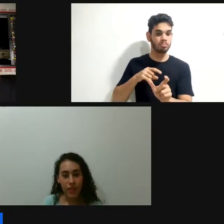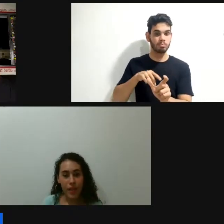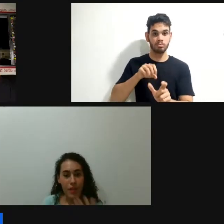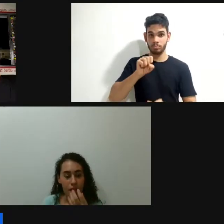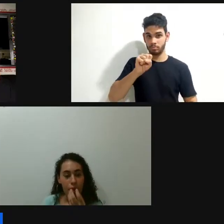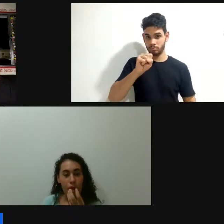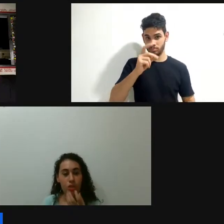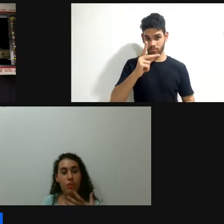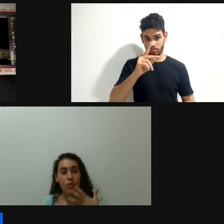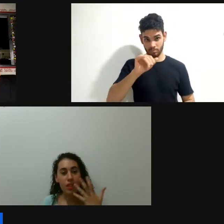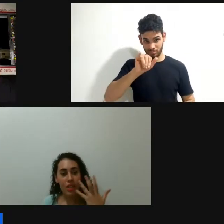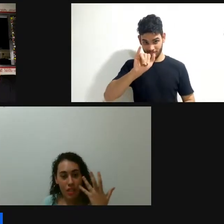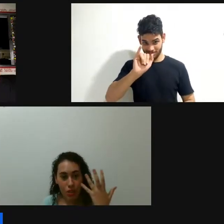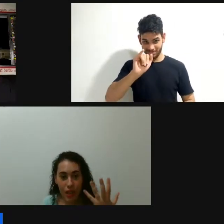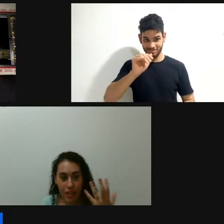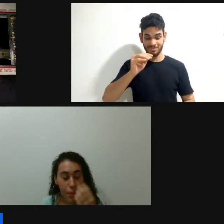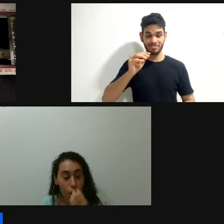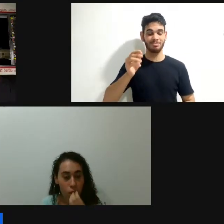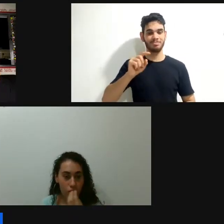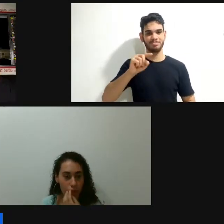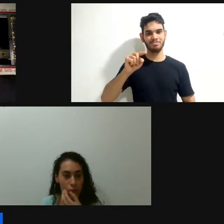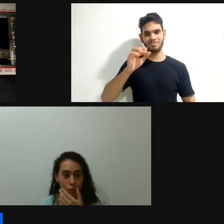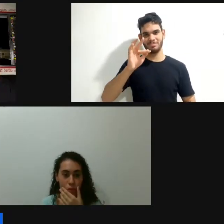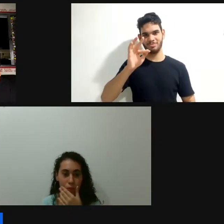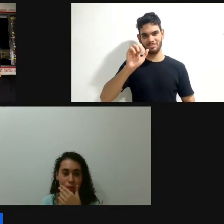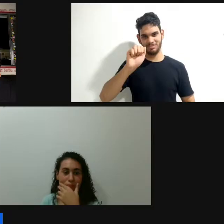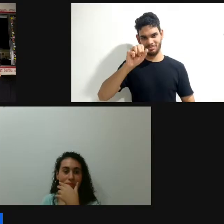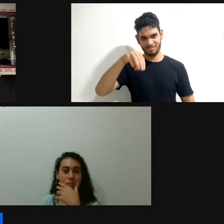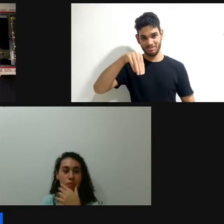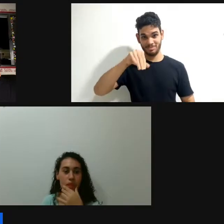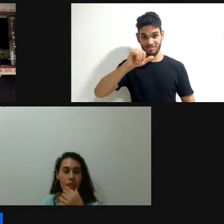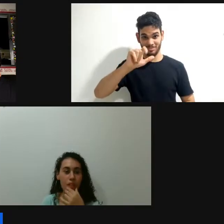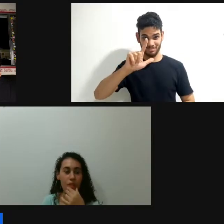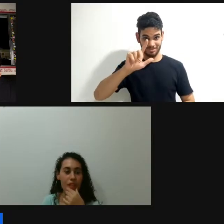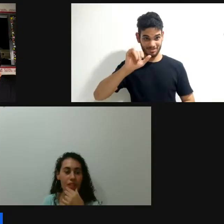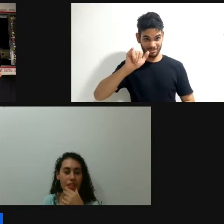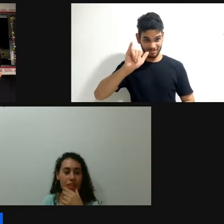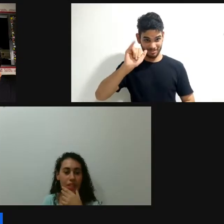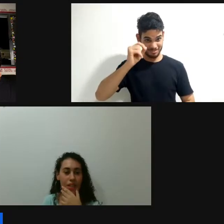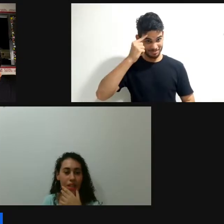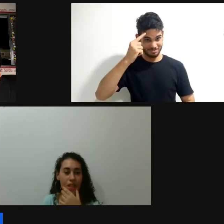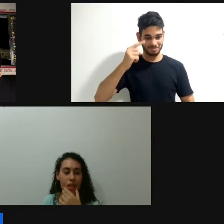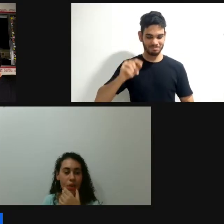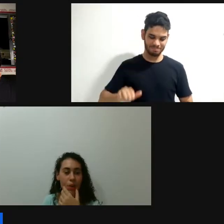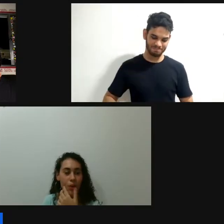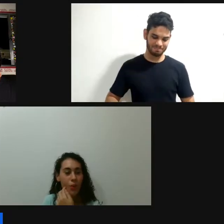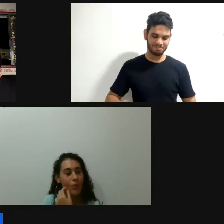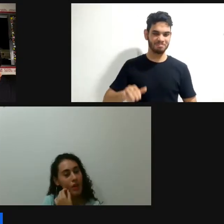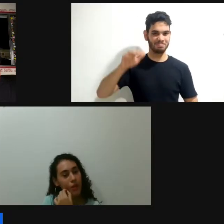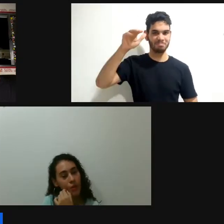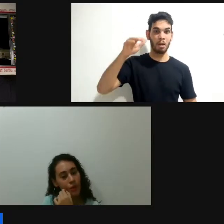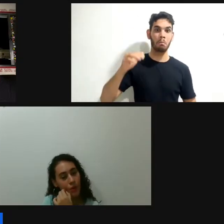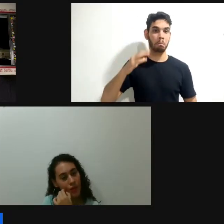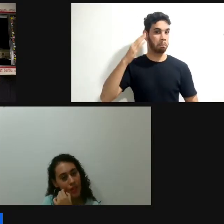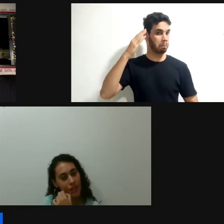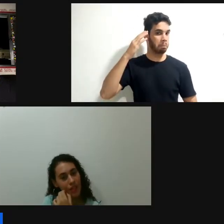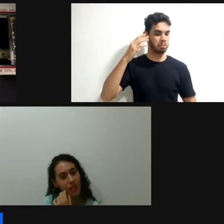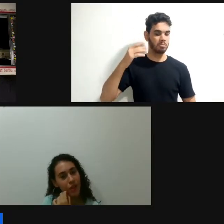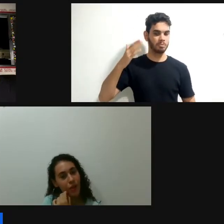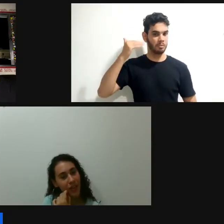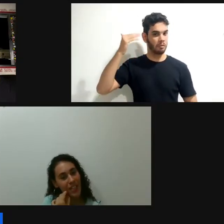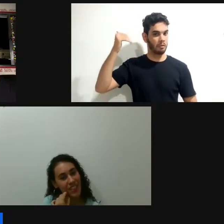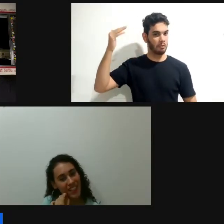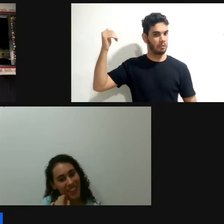X Family. Eu acho que muita gente conhece, é muito famoso. Não sei se o